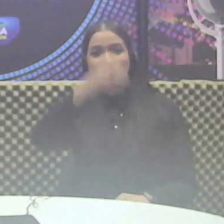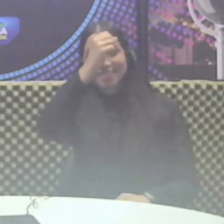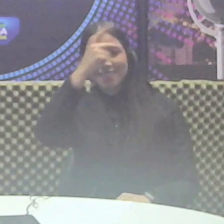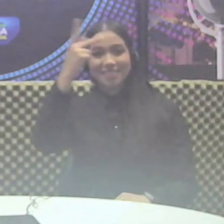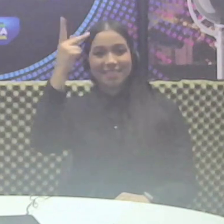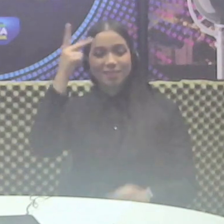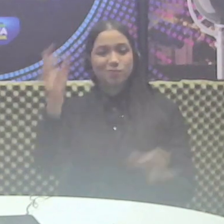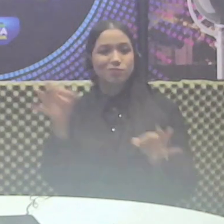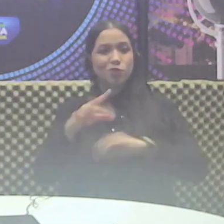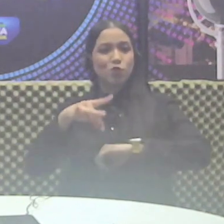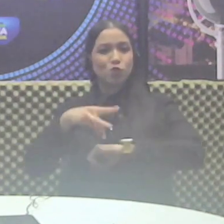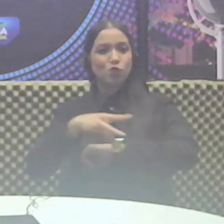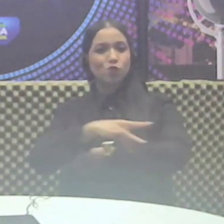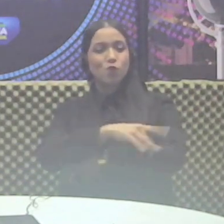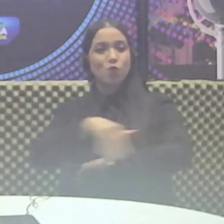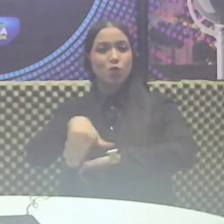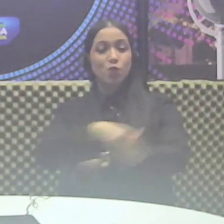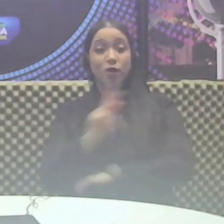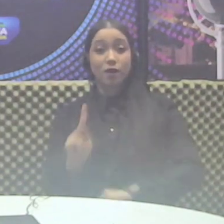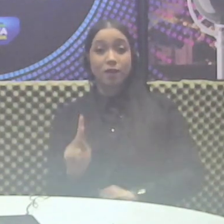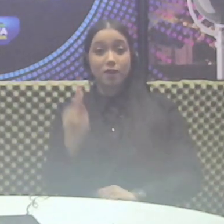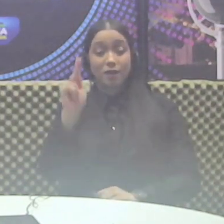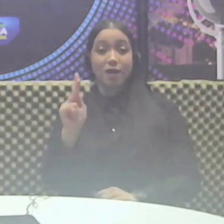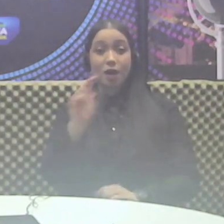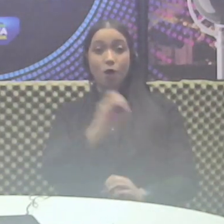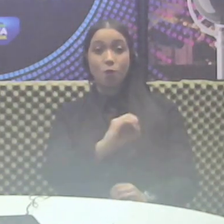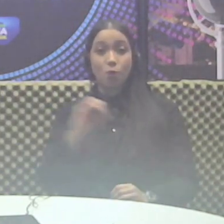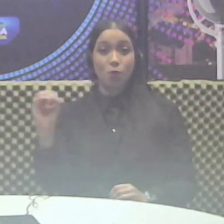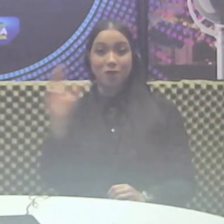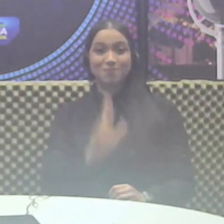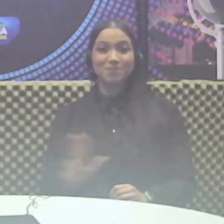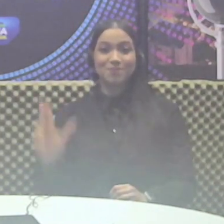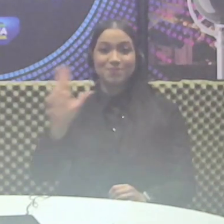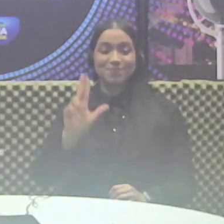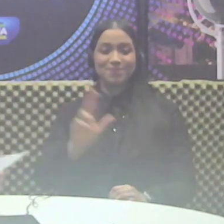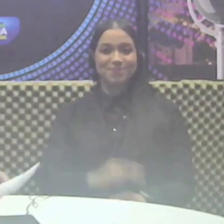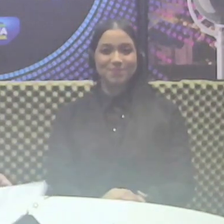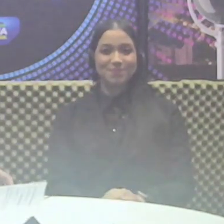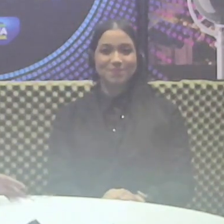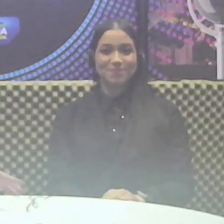Prefeitura conclui pavimentação da Avenida Car no setor oeste de Uberlândia.